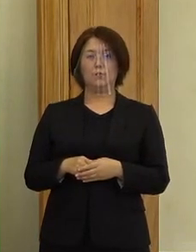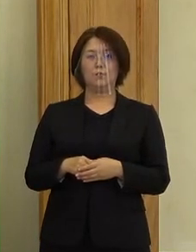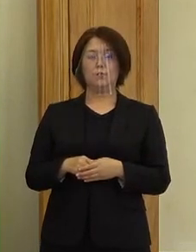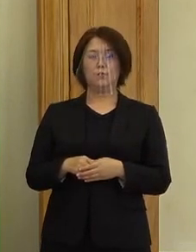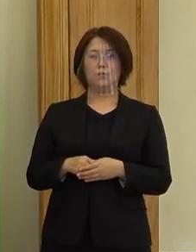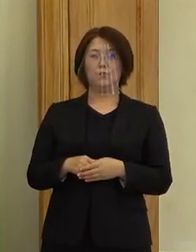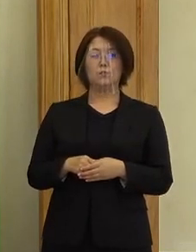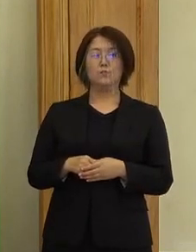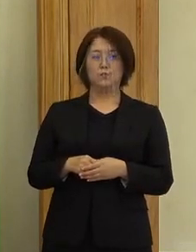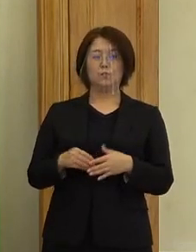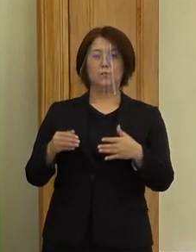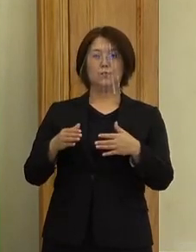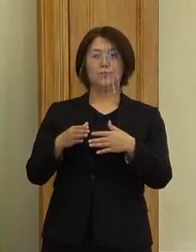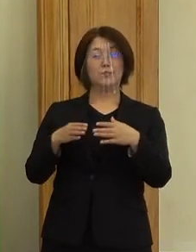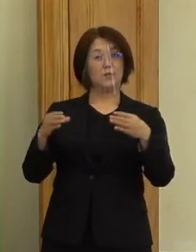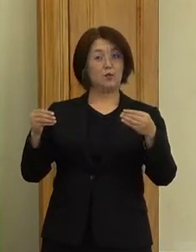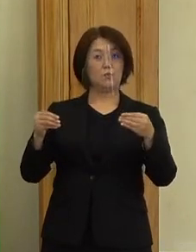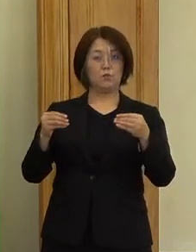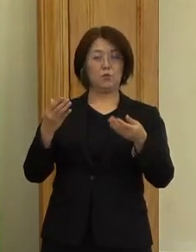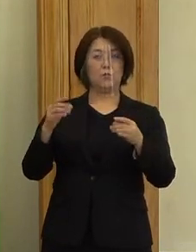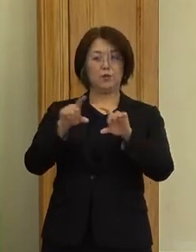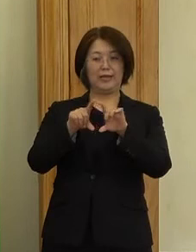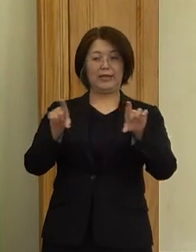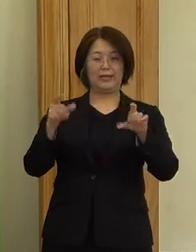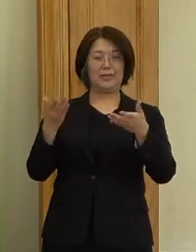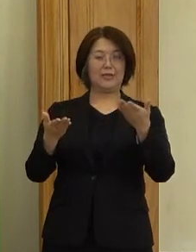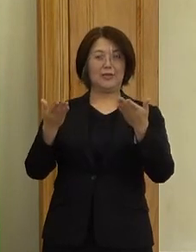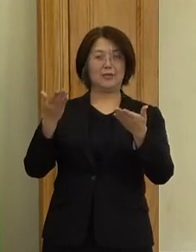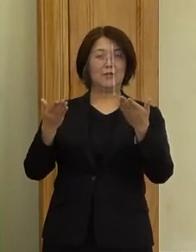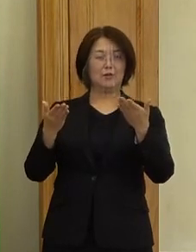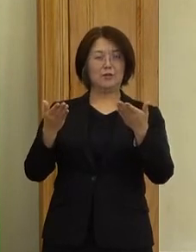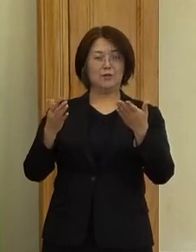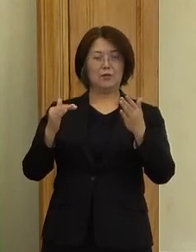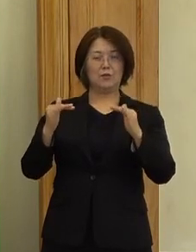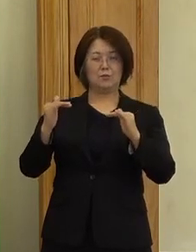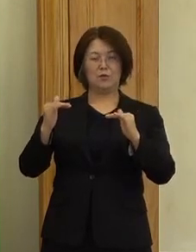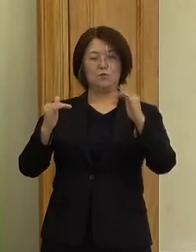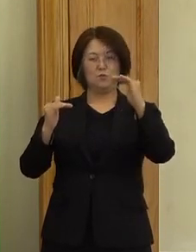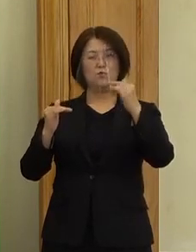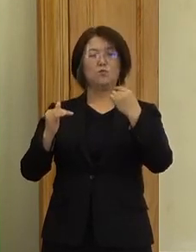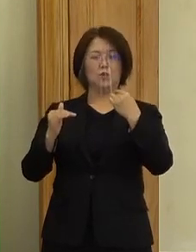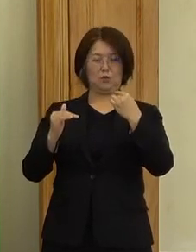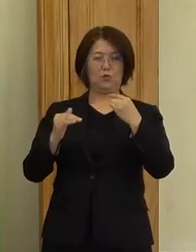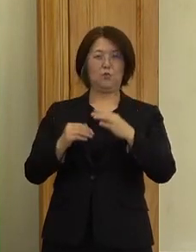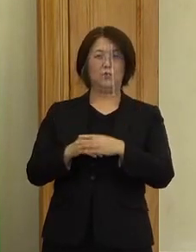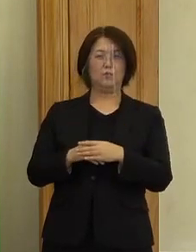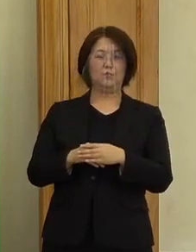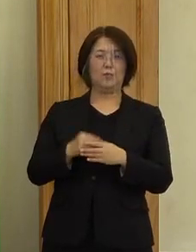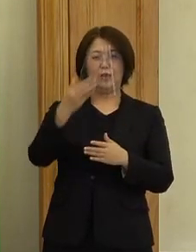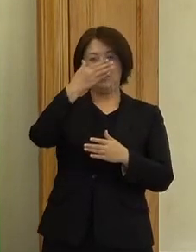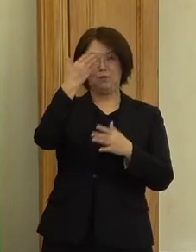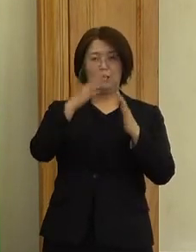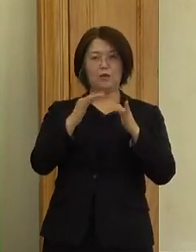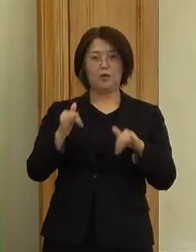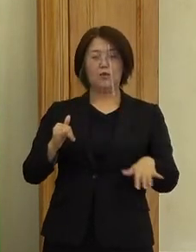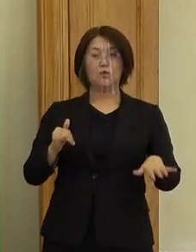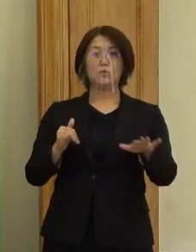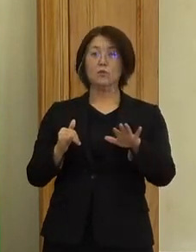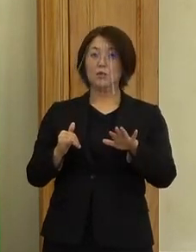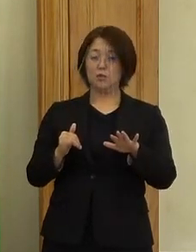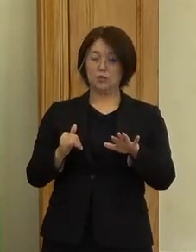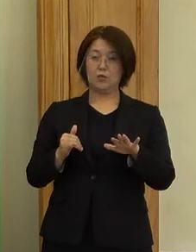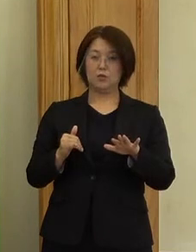で全国平均とまず比べますと、全国平均は上回っています。 実は若年層で、つ